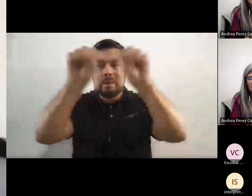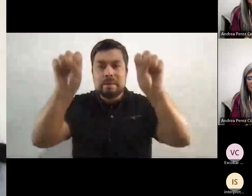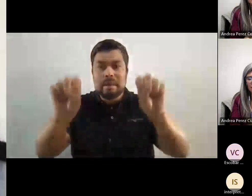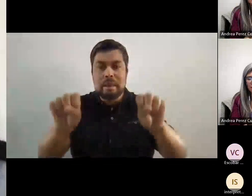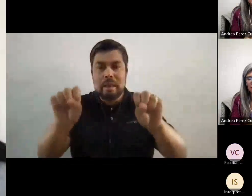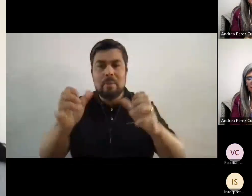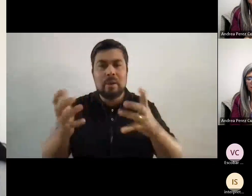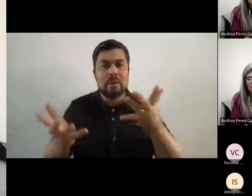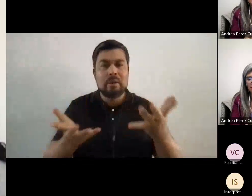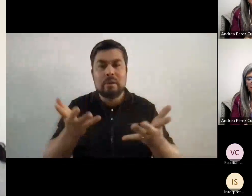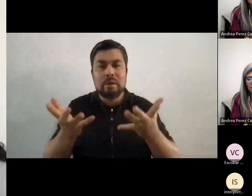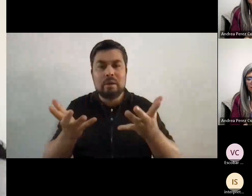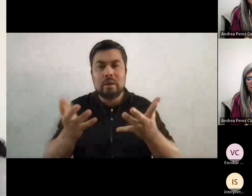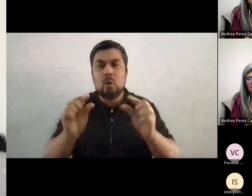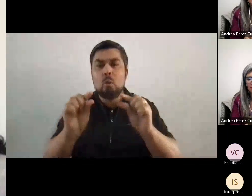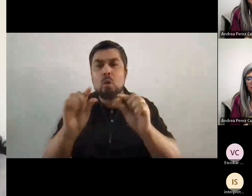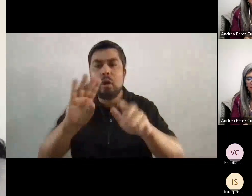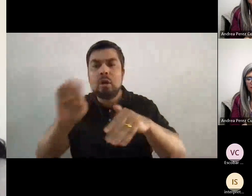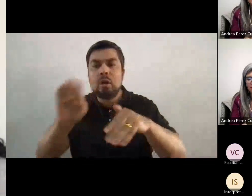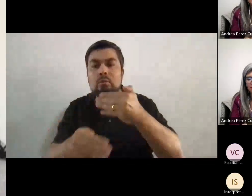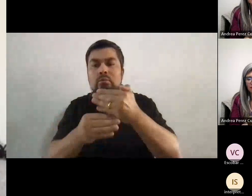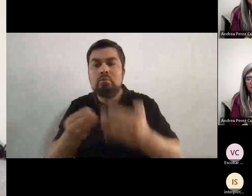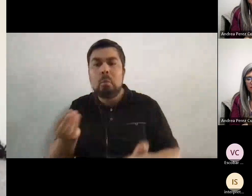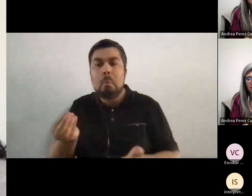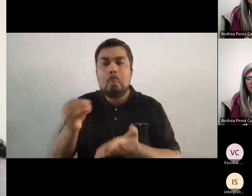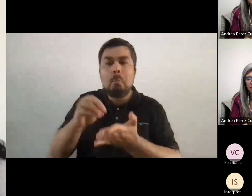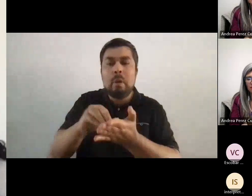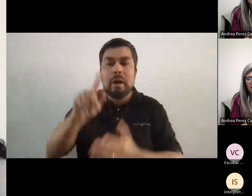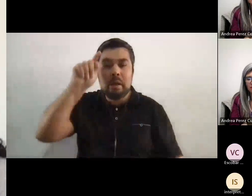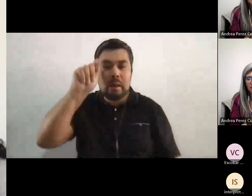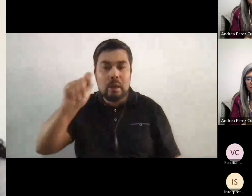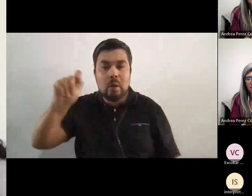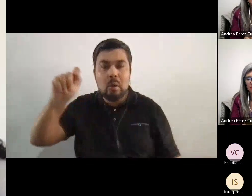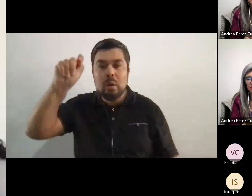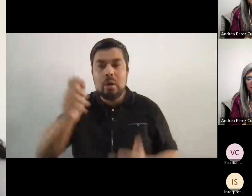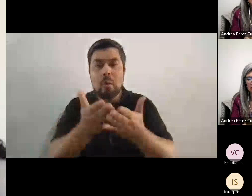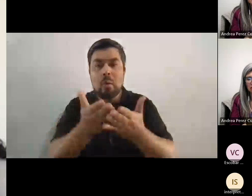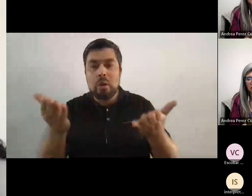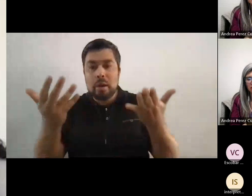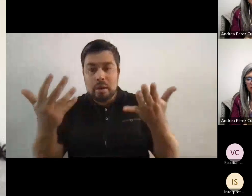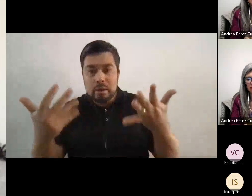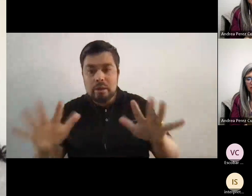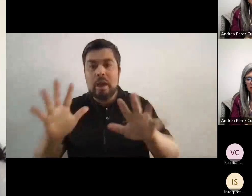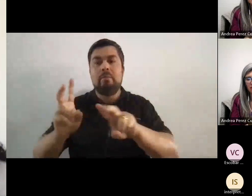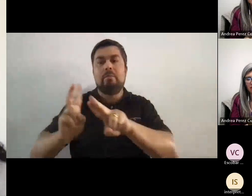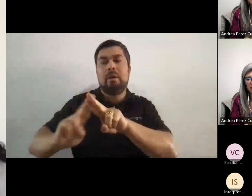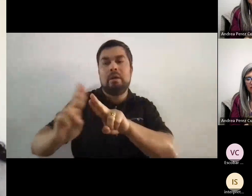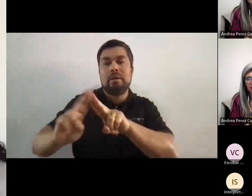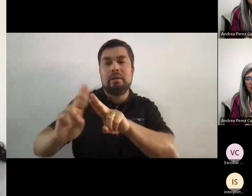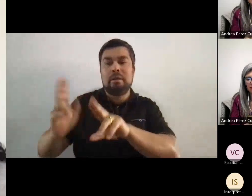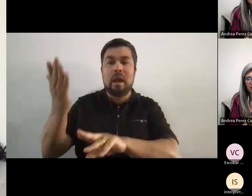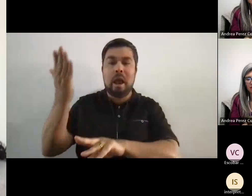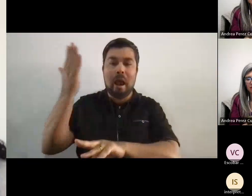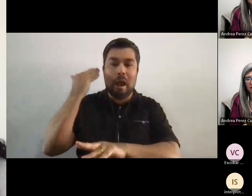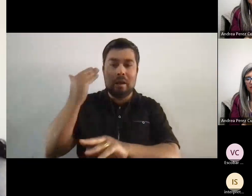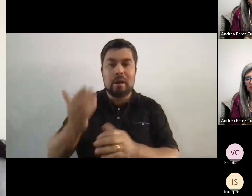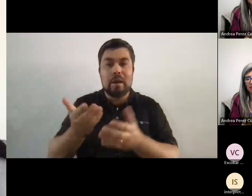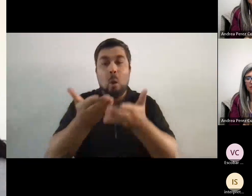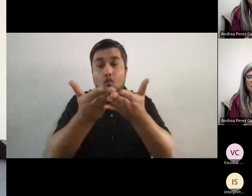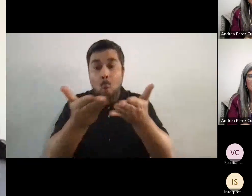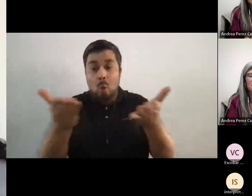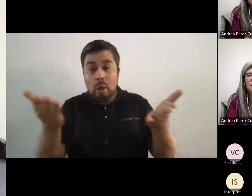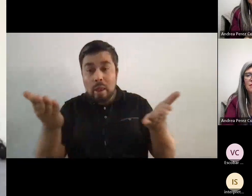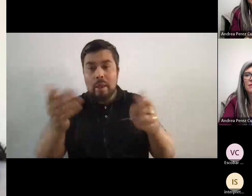de teoría quizás a lo que ellas ya realizan, ¿no? Ellas y los demás educadores y educadoras sordas